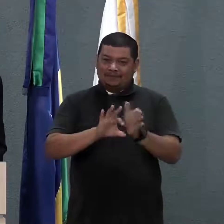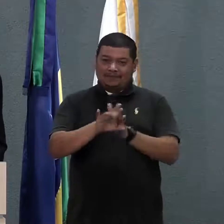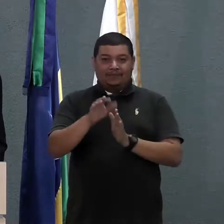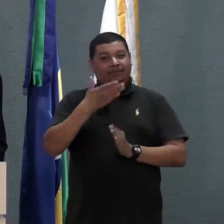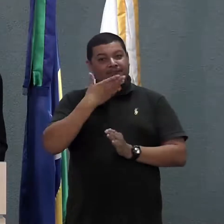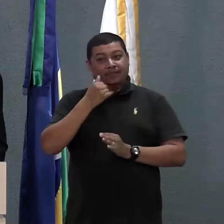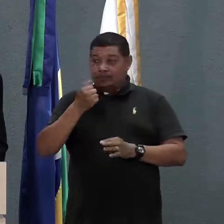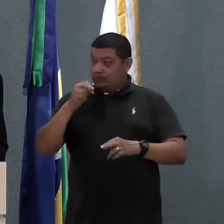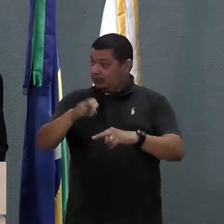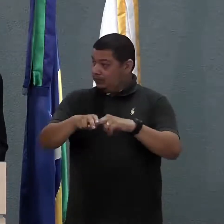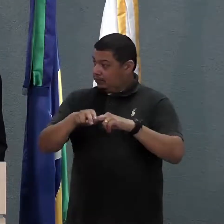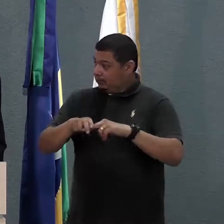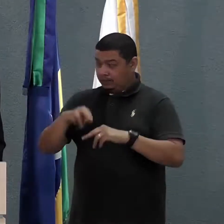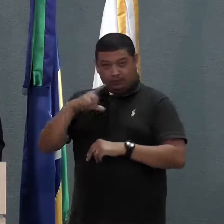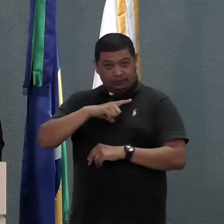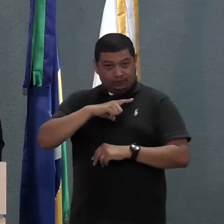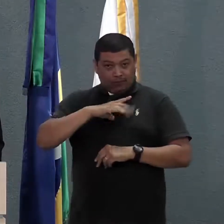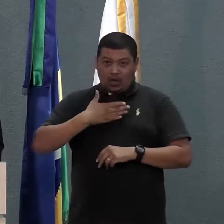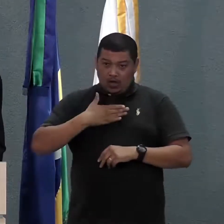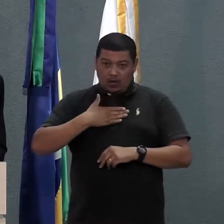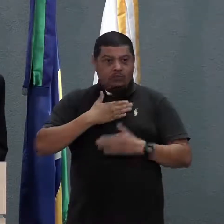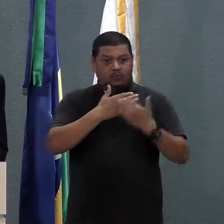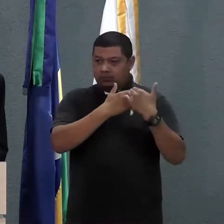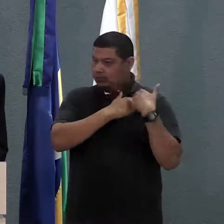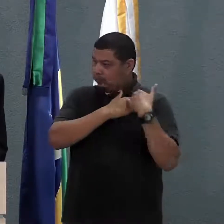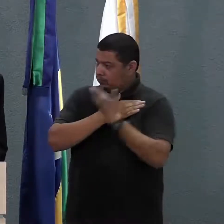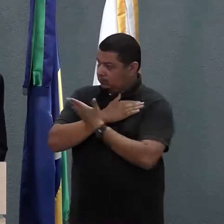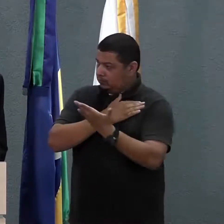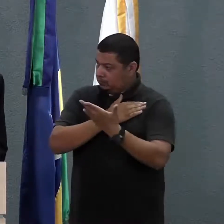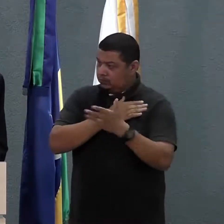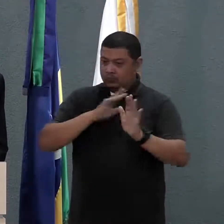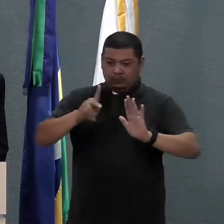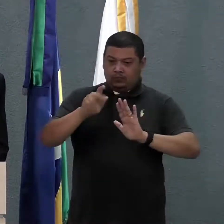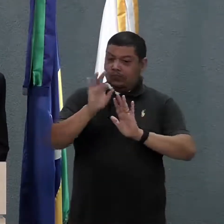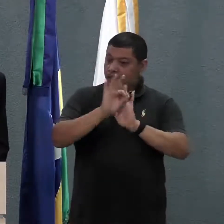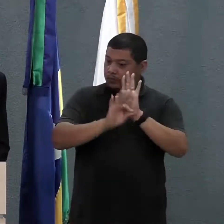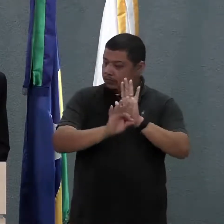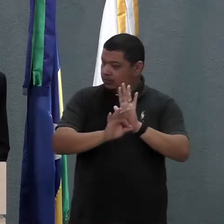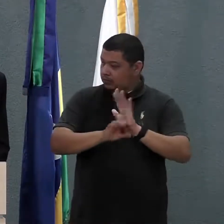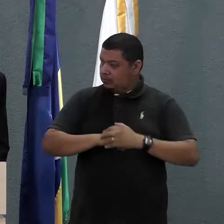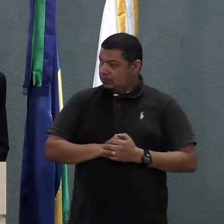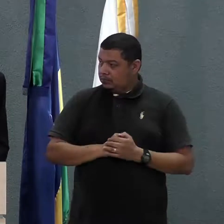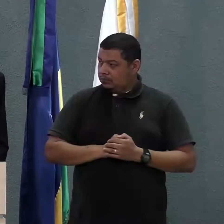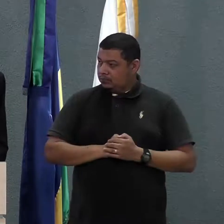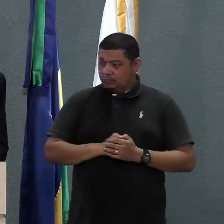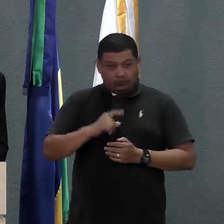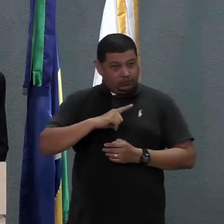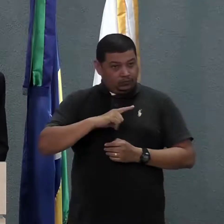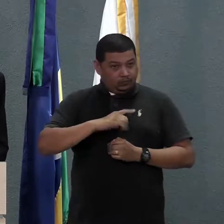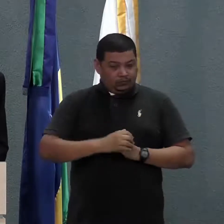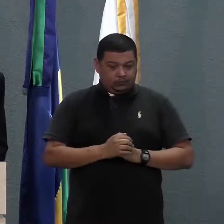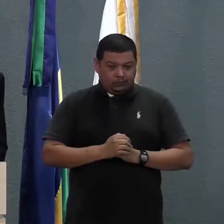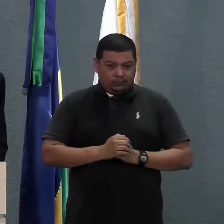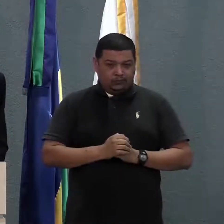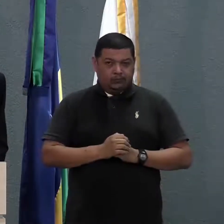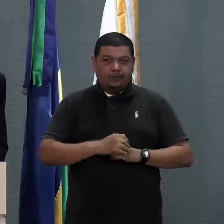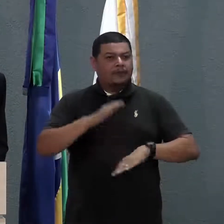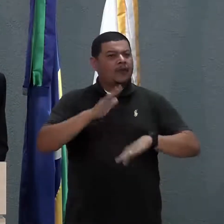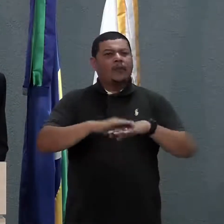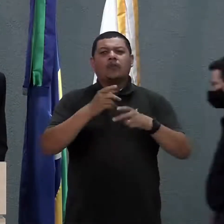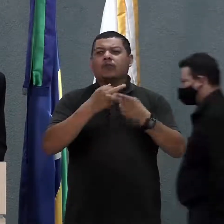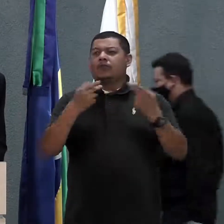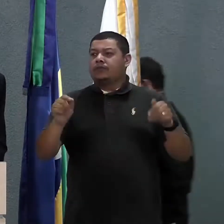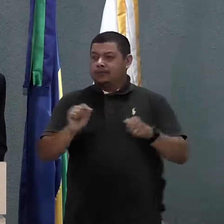por isso, Paulinho, que eu tenho um compromisso, um dos grandes projetos que ficou prejudicado com a pandemia, é trazermos para cá grandes eventos. Nós temos o